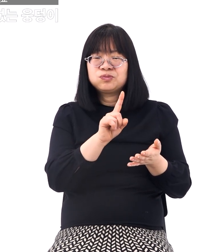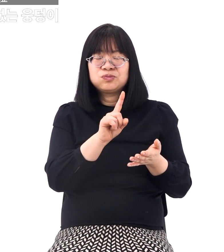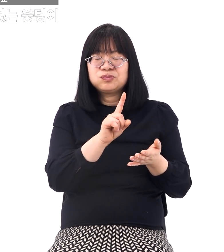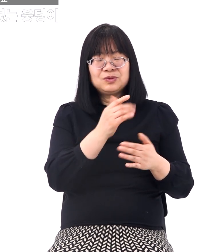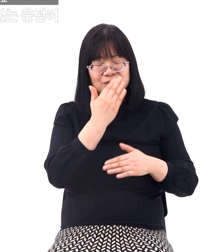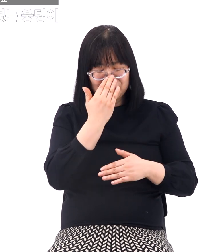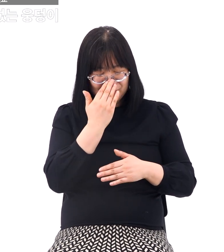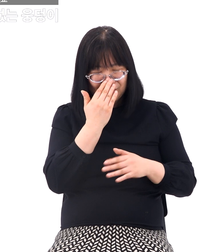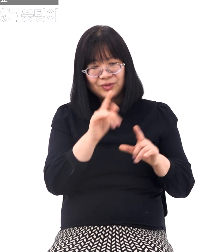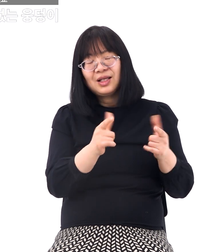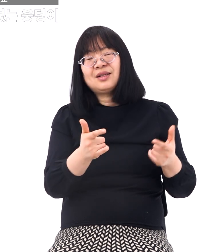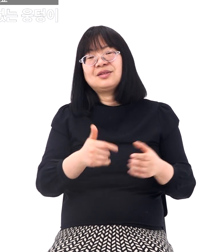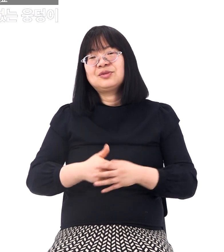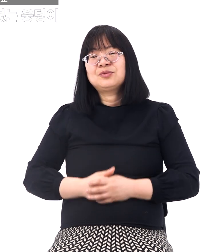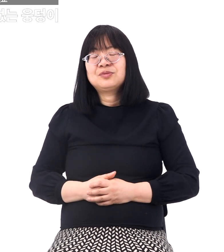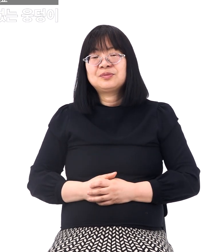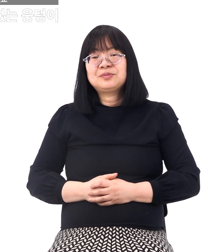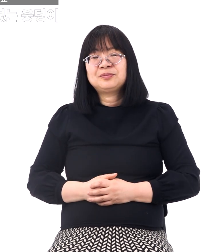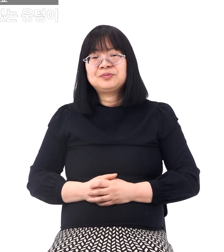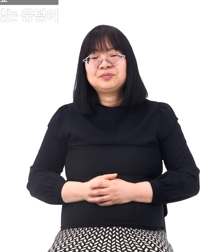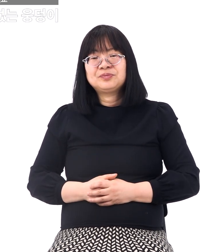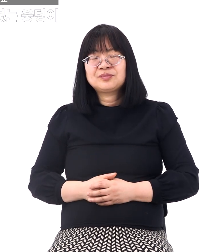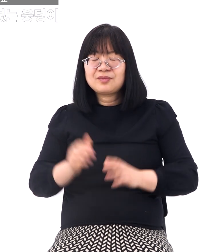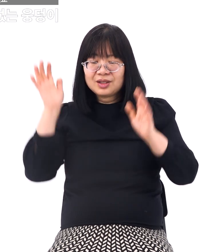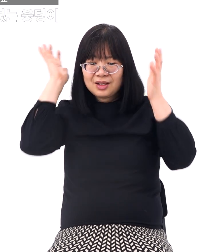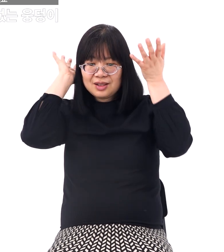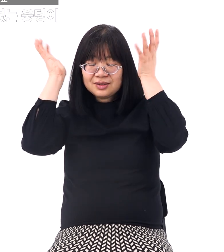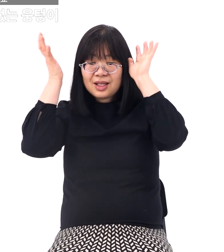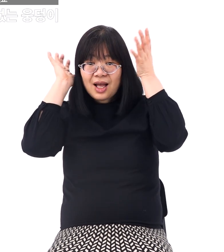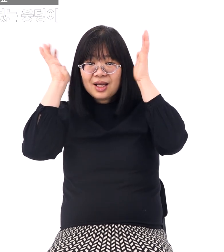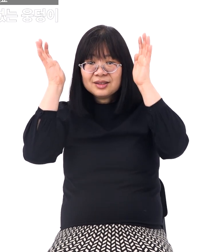연결이 아니에요. 그러니까 나귀를